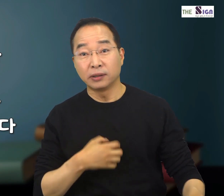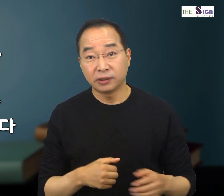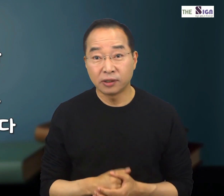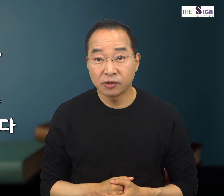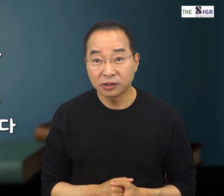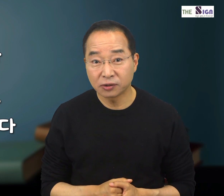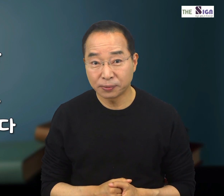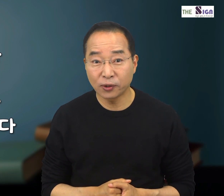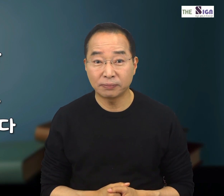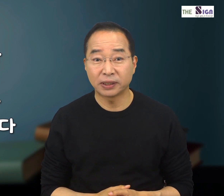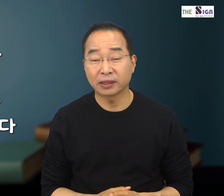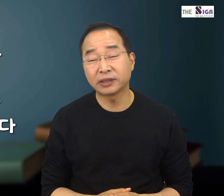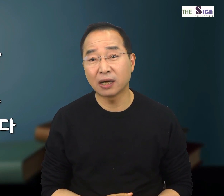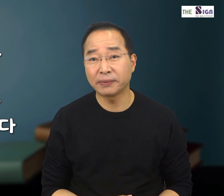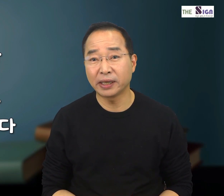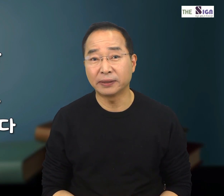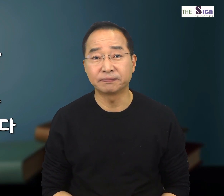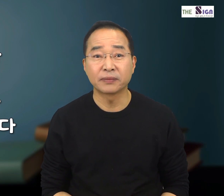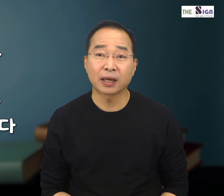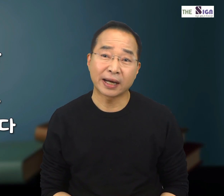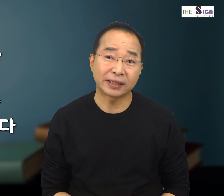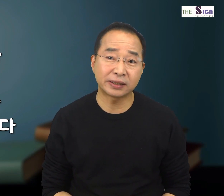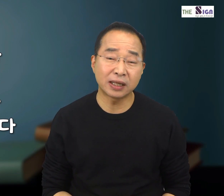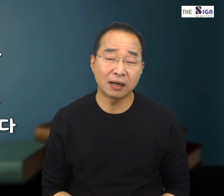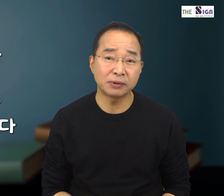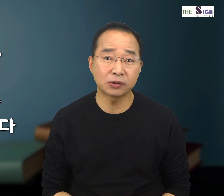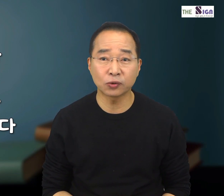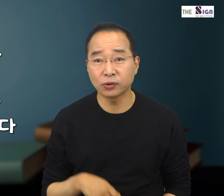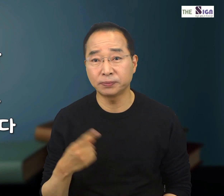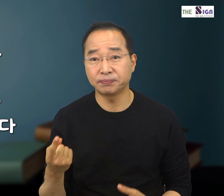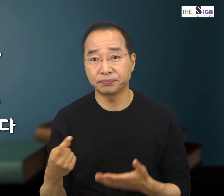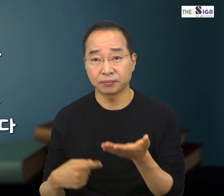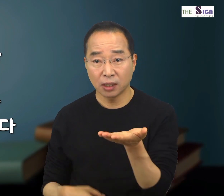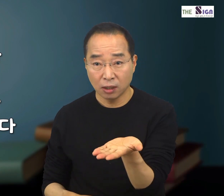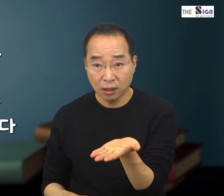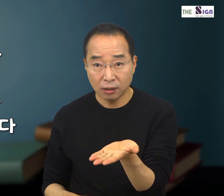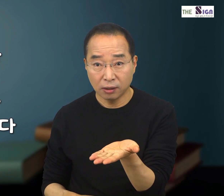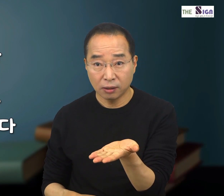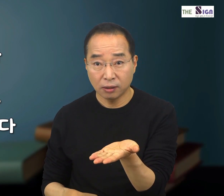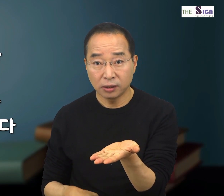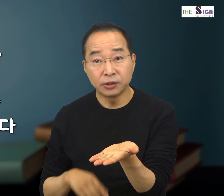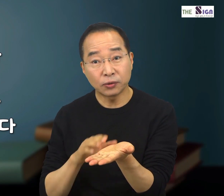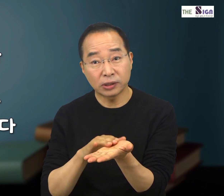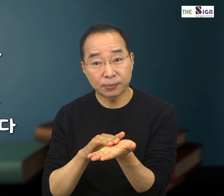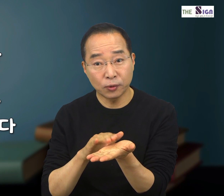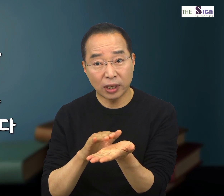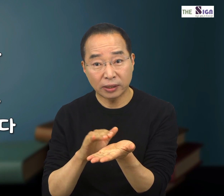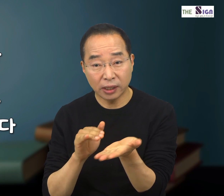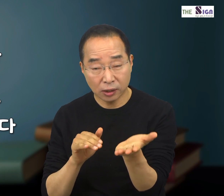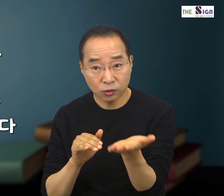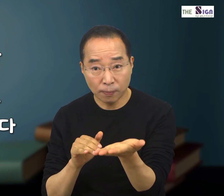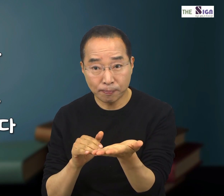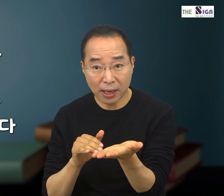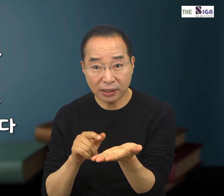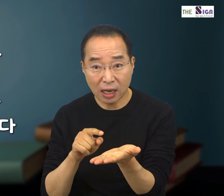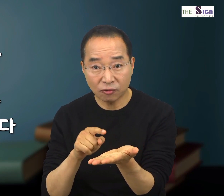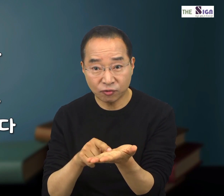이런 형식으로 표현합니다. 그 다음에 가지다 하면서 조금 응용돼서 표현하는 게 손바닥